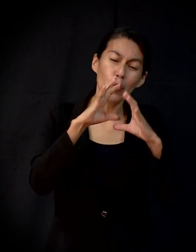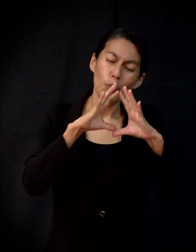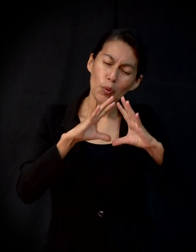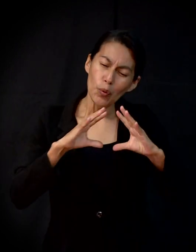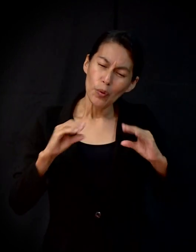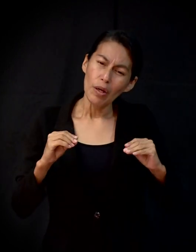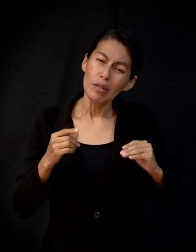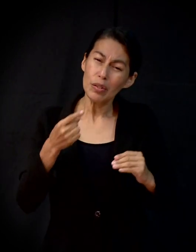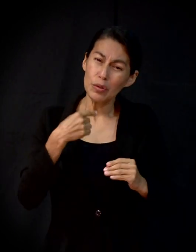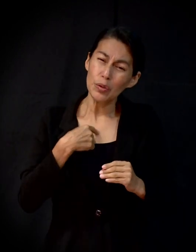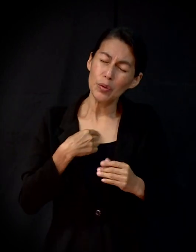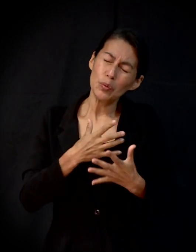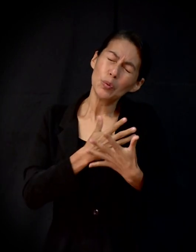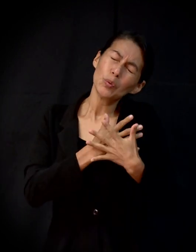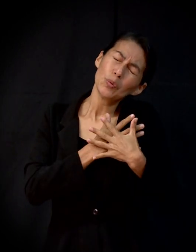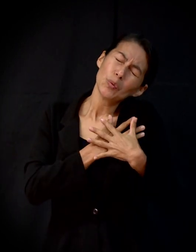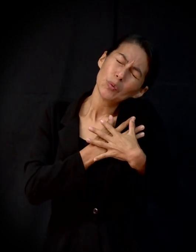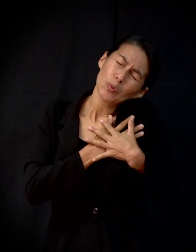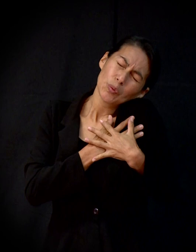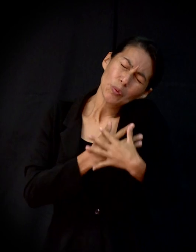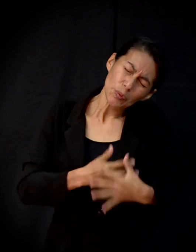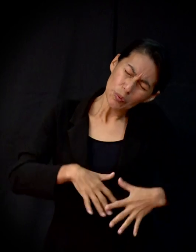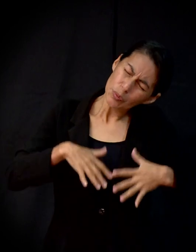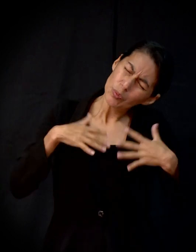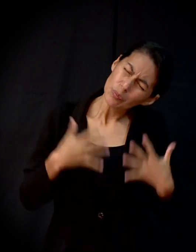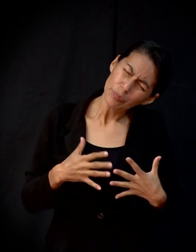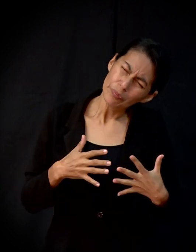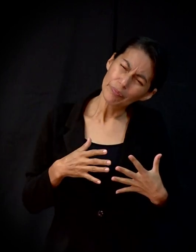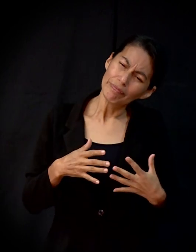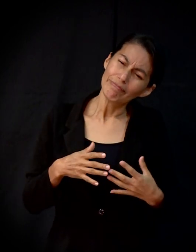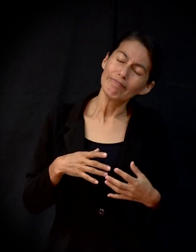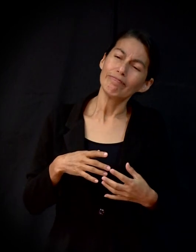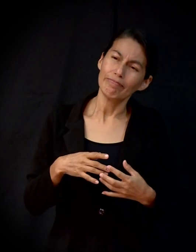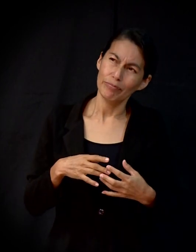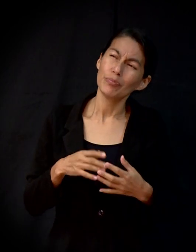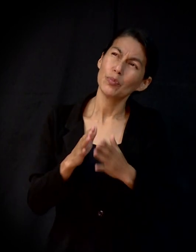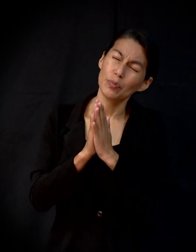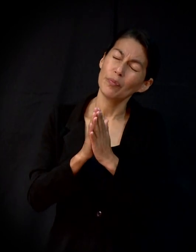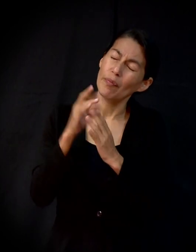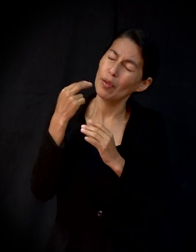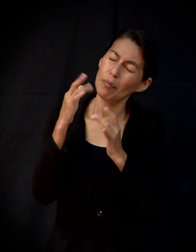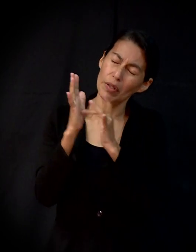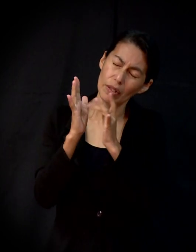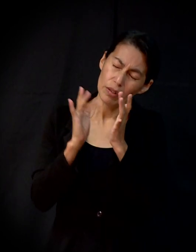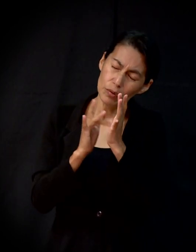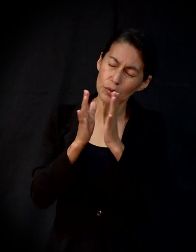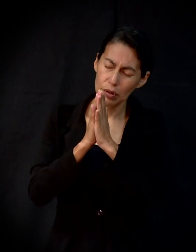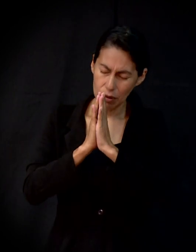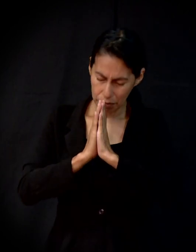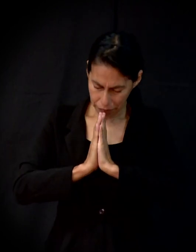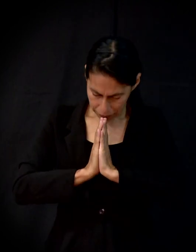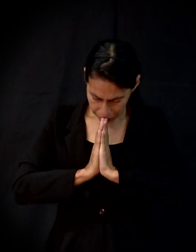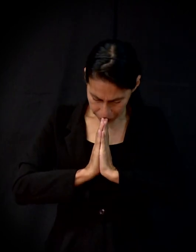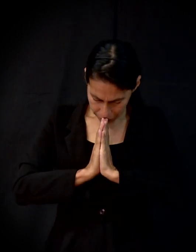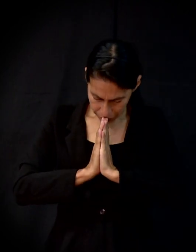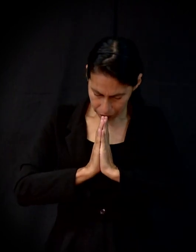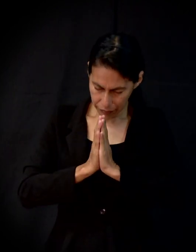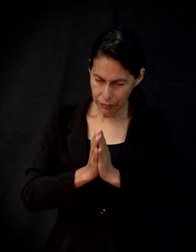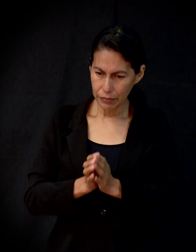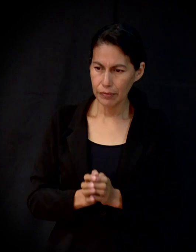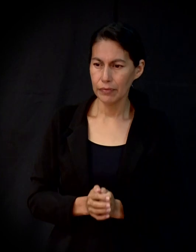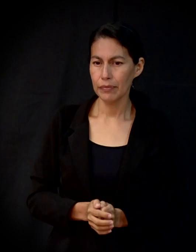muy importante para mí, y es el único que tengo, en el nombre de Jesús, amén.